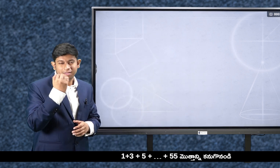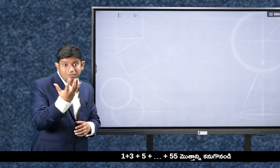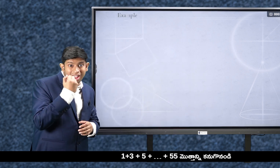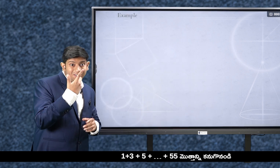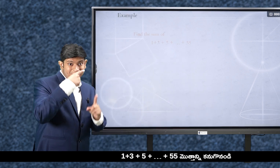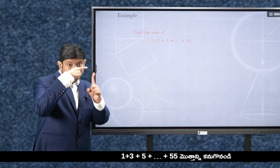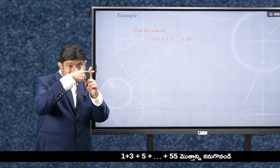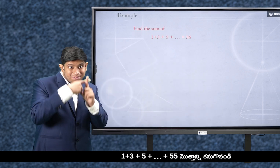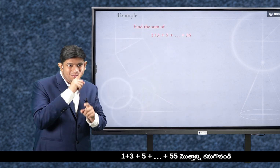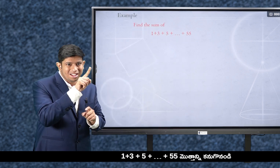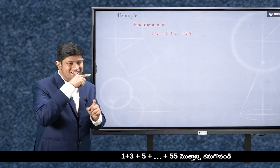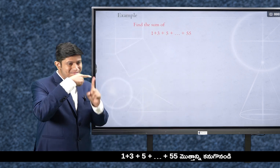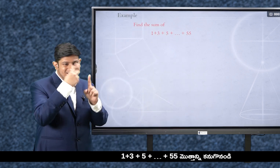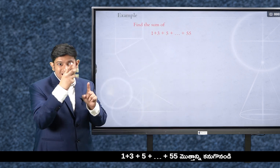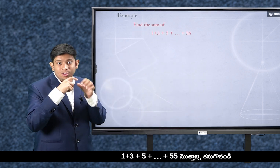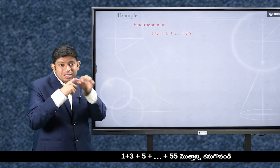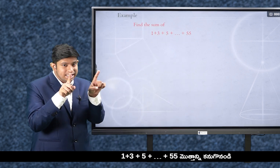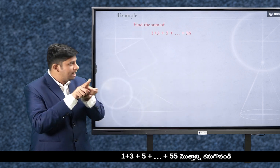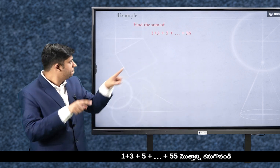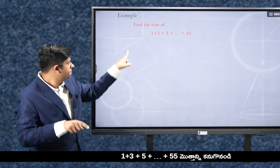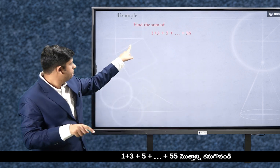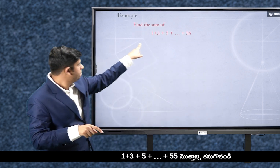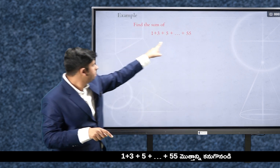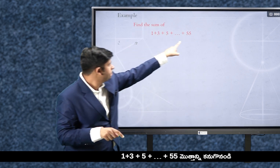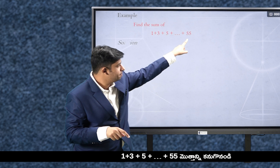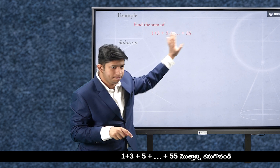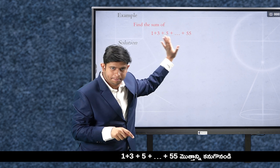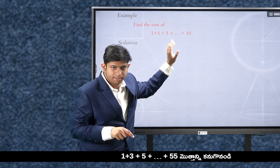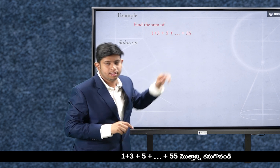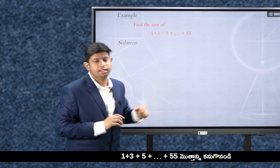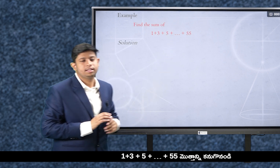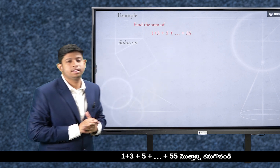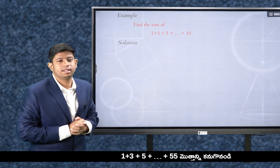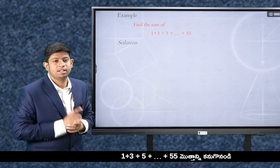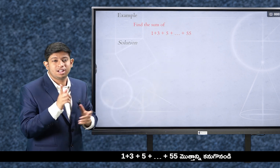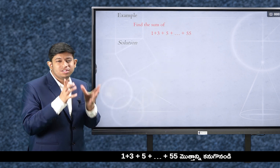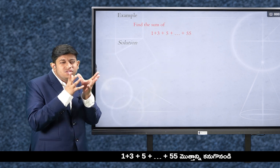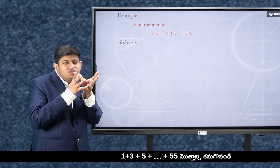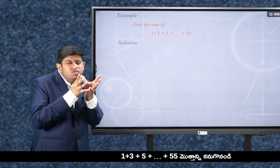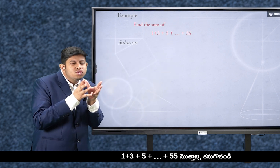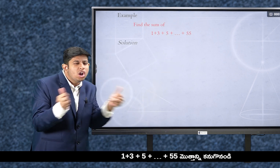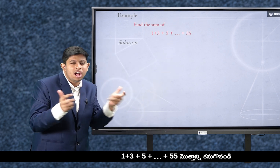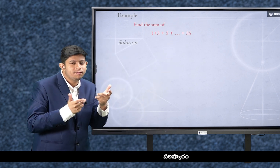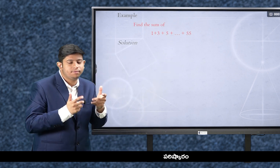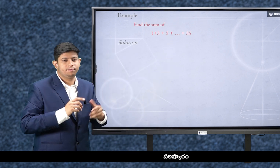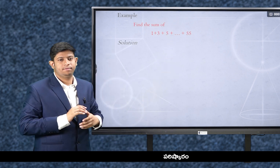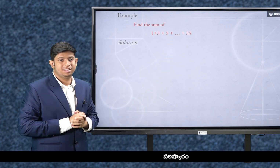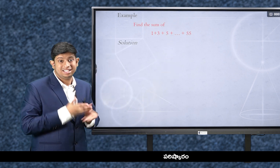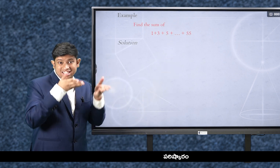3 1 ప్లస్ 3 ప్లస్ 5 ప్లస్ అండ్ సో ఆన్ ప్లస్ 55 మొత్తాన్ని కనుగొనండి. పరిష్కారం